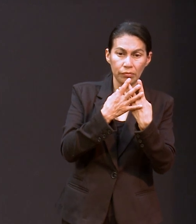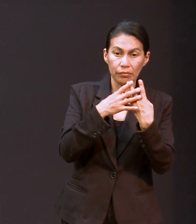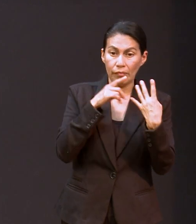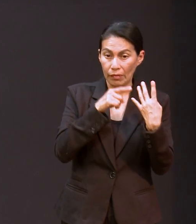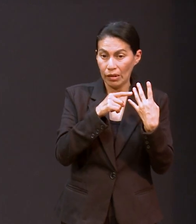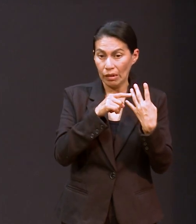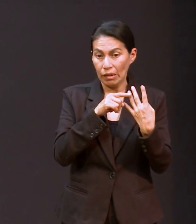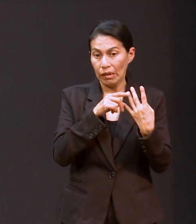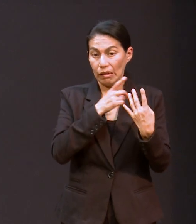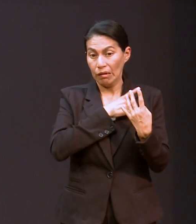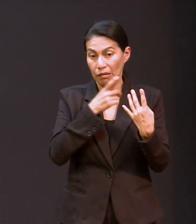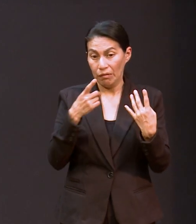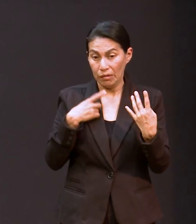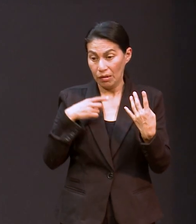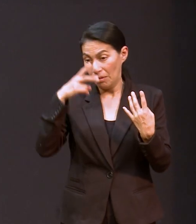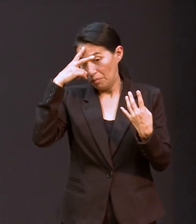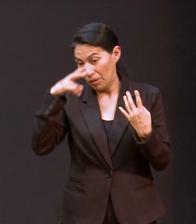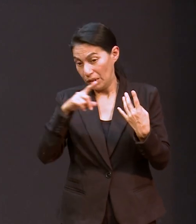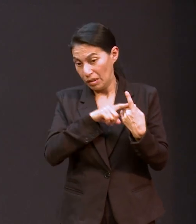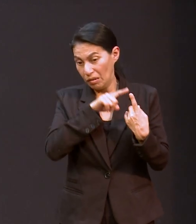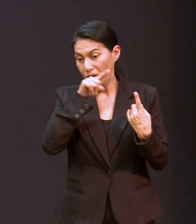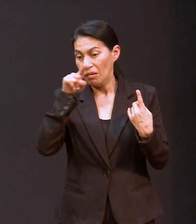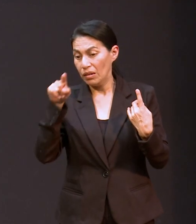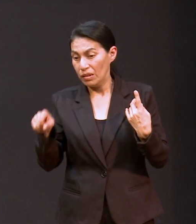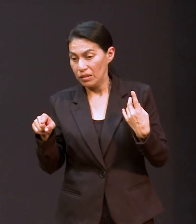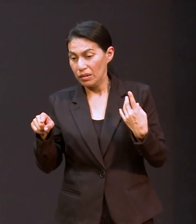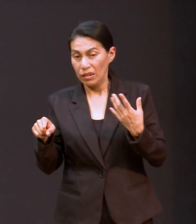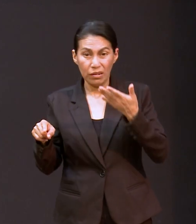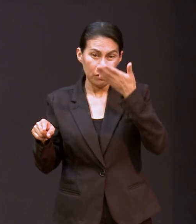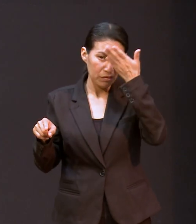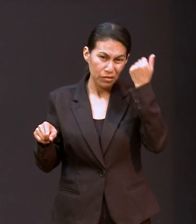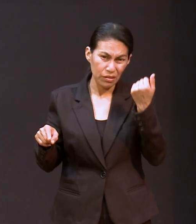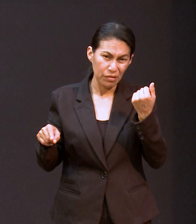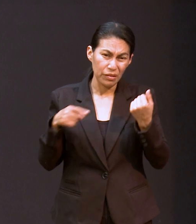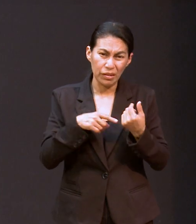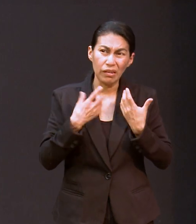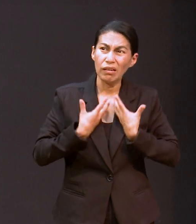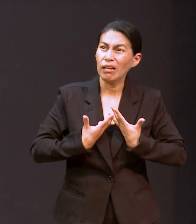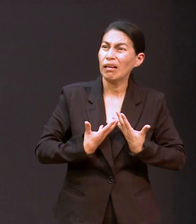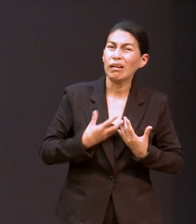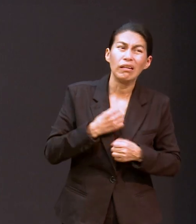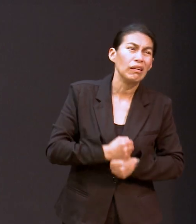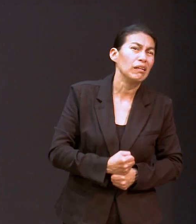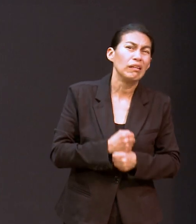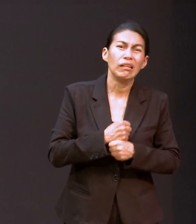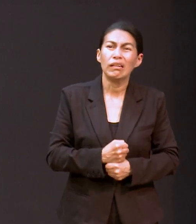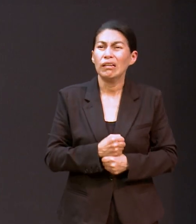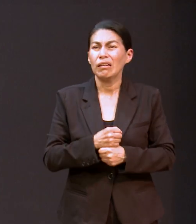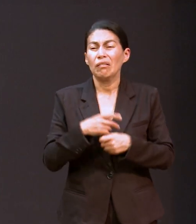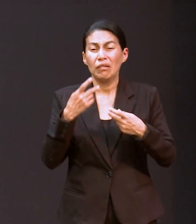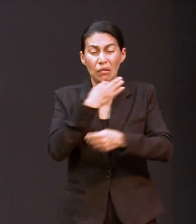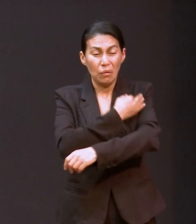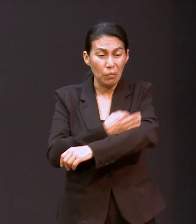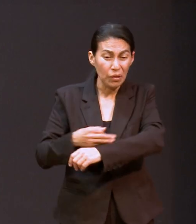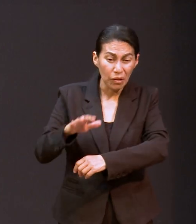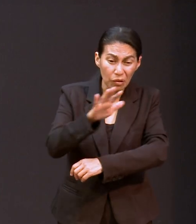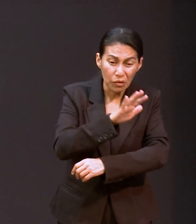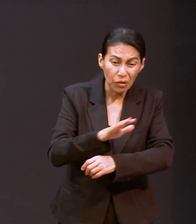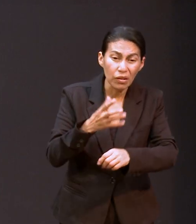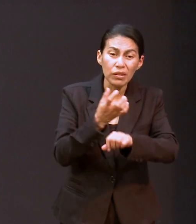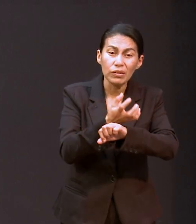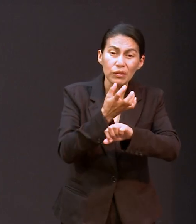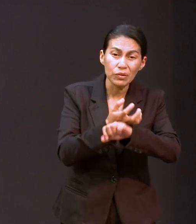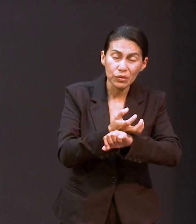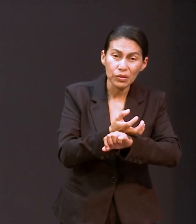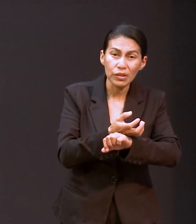y y tenía que regresarse a México y no sabía Y entonces él estaba frustrado porque toda su familia estaba